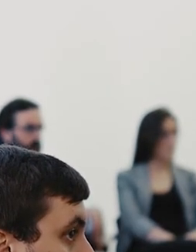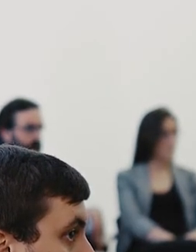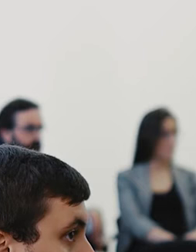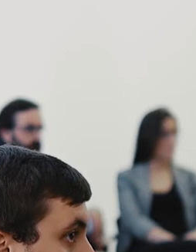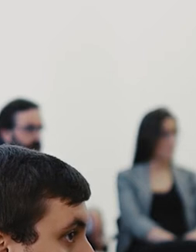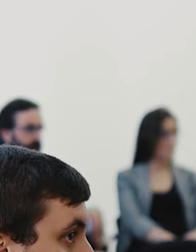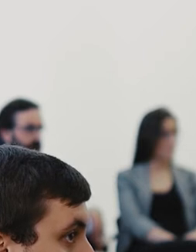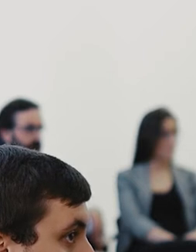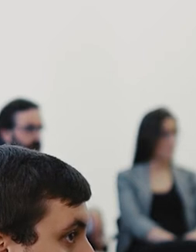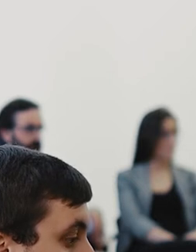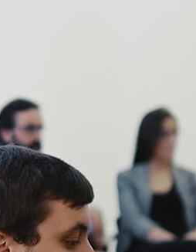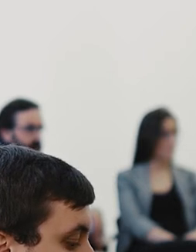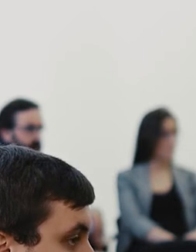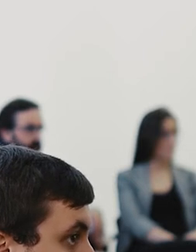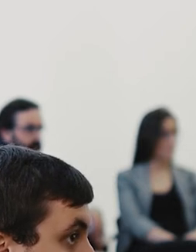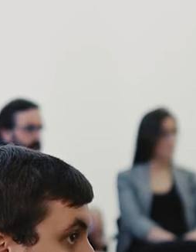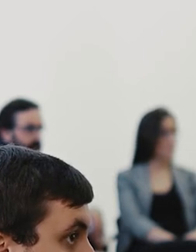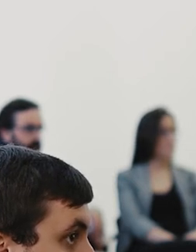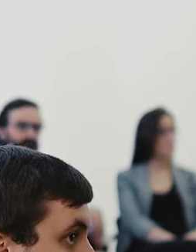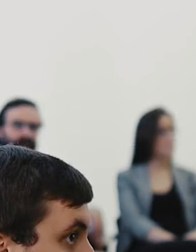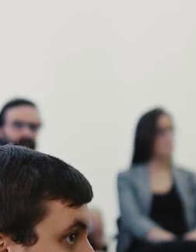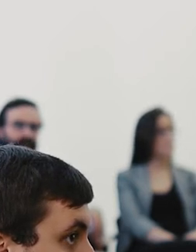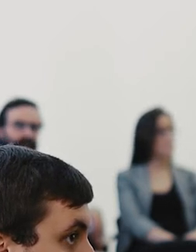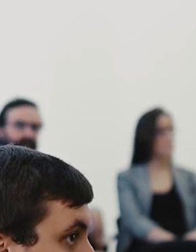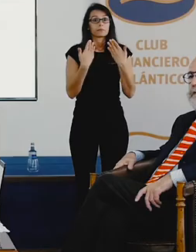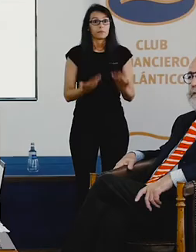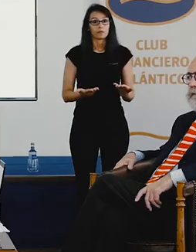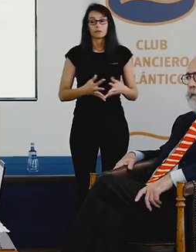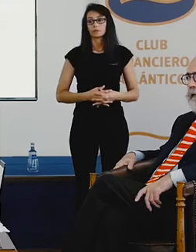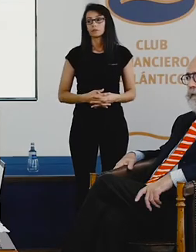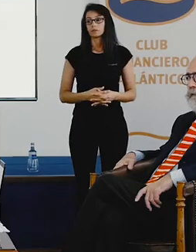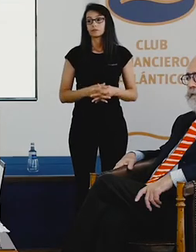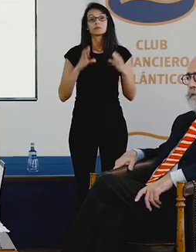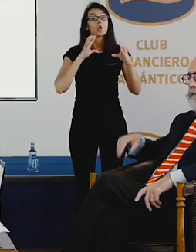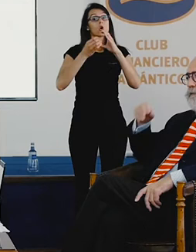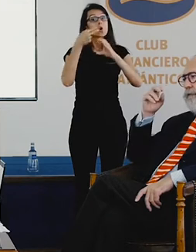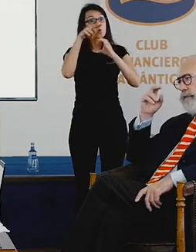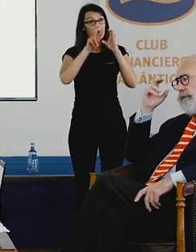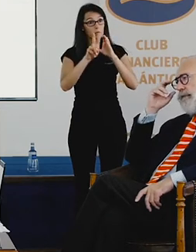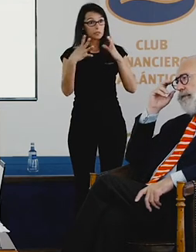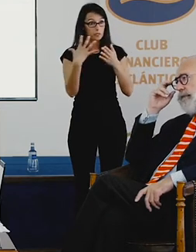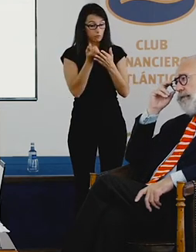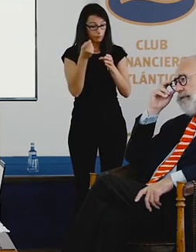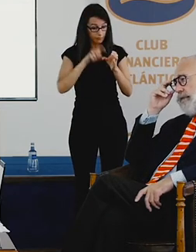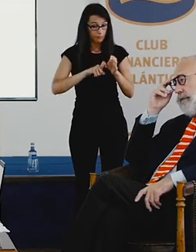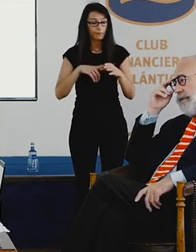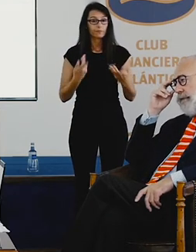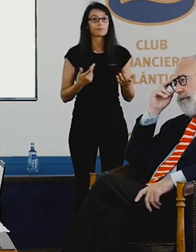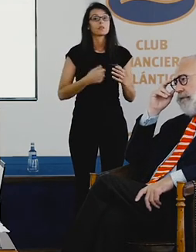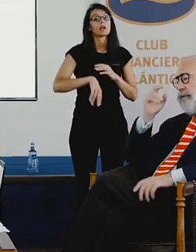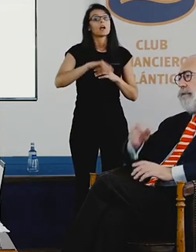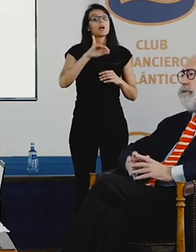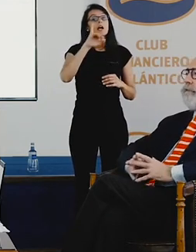en Burricios, que es la aldea donde yo me crié. Pues viene Comunicados, viene Jimmy, que es un tracker, es